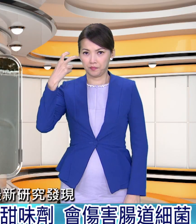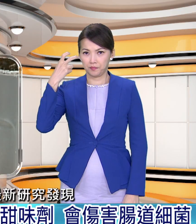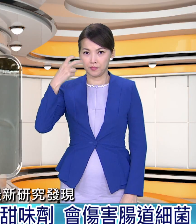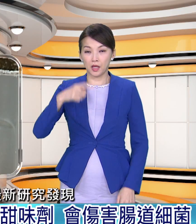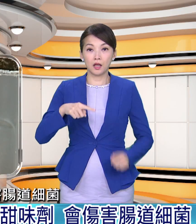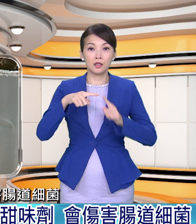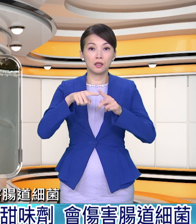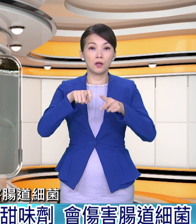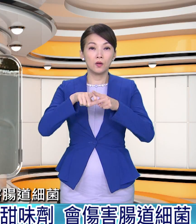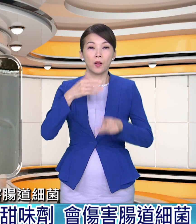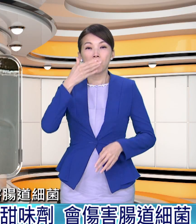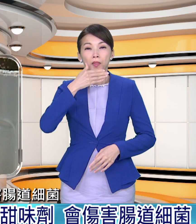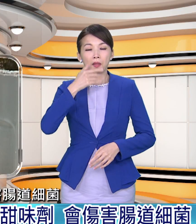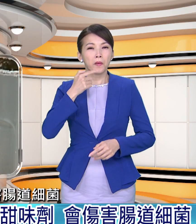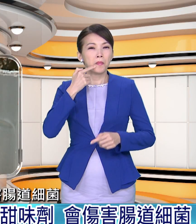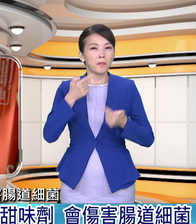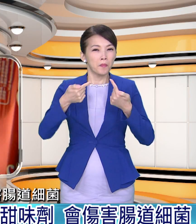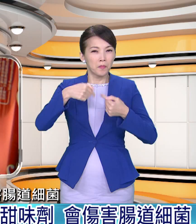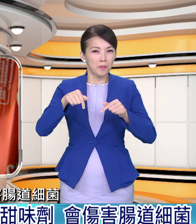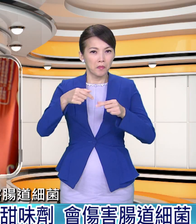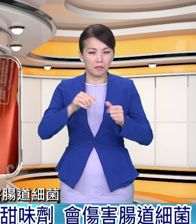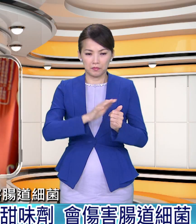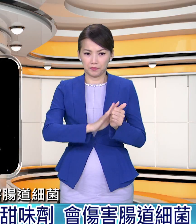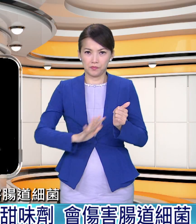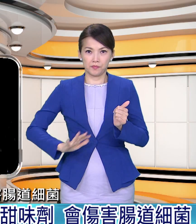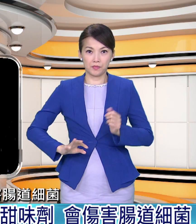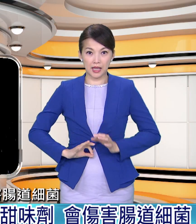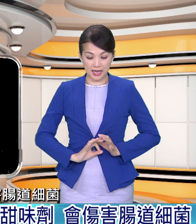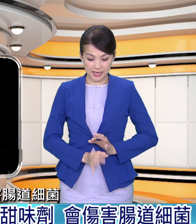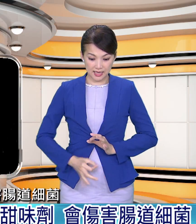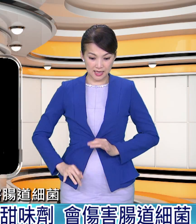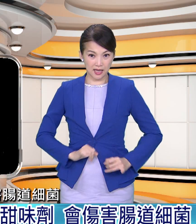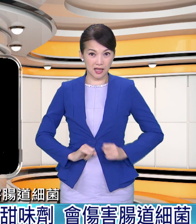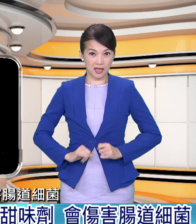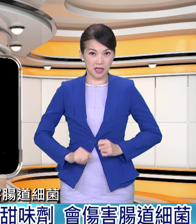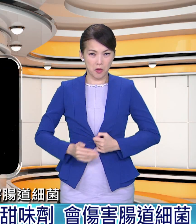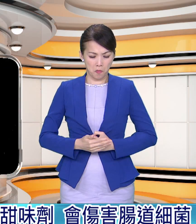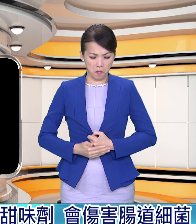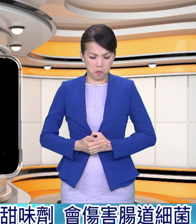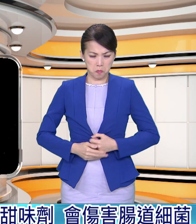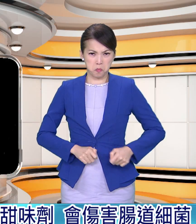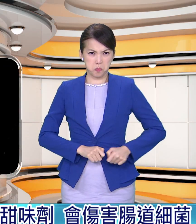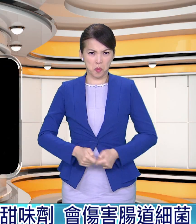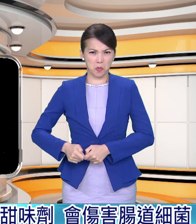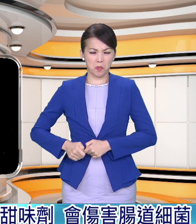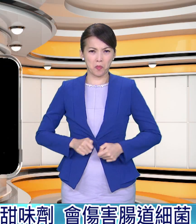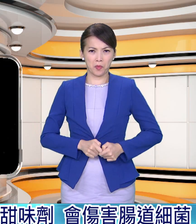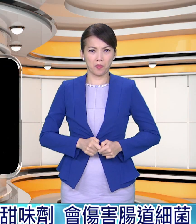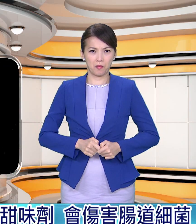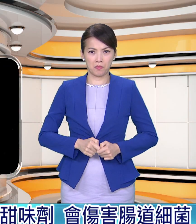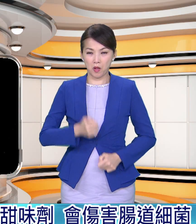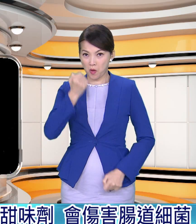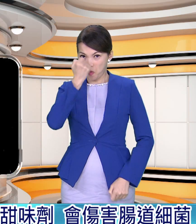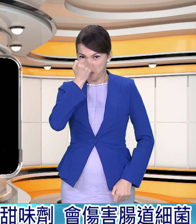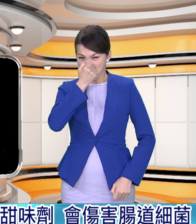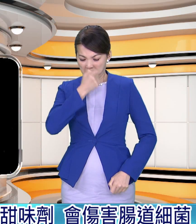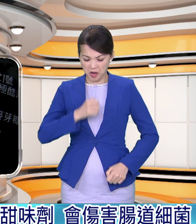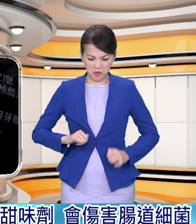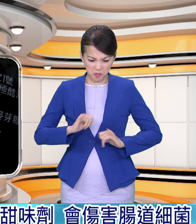现，人工甜味剂会伤害肠道细菌，并且破坏菌丛的平衡。